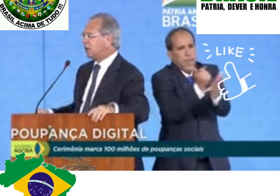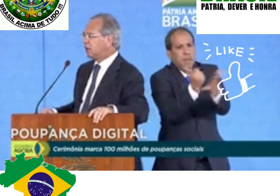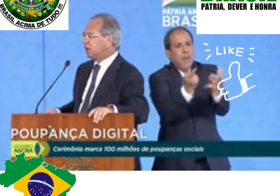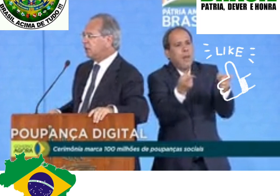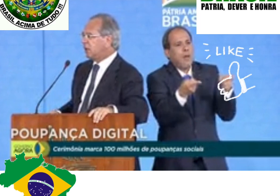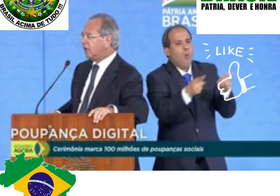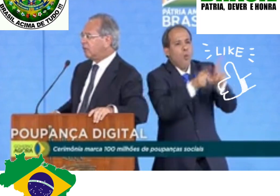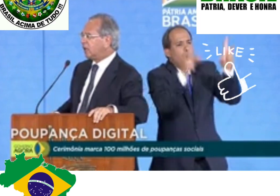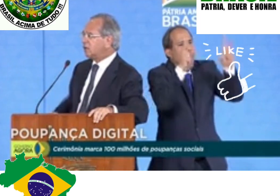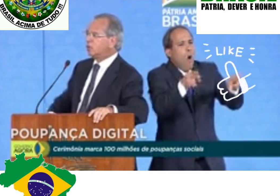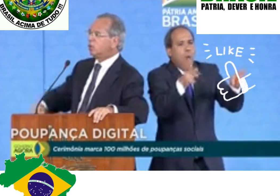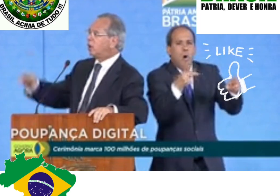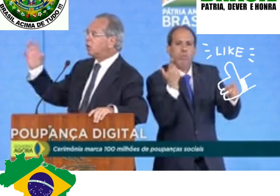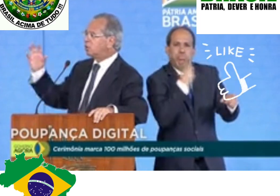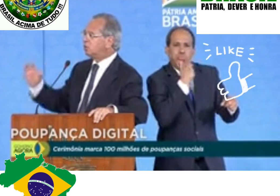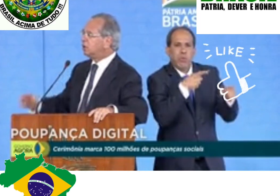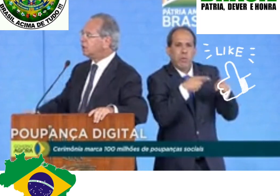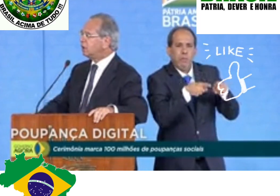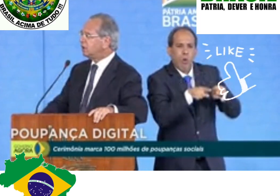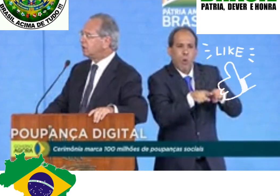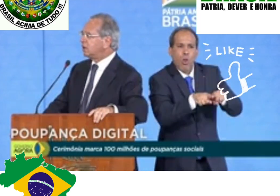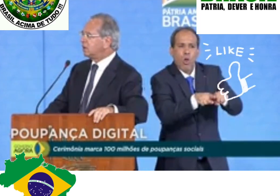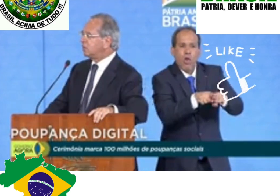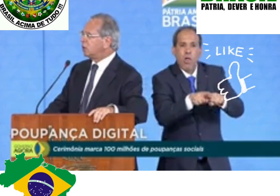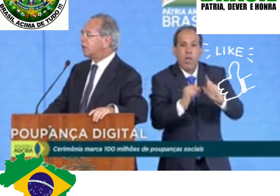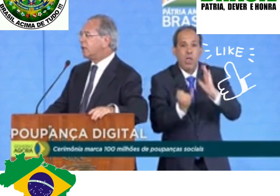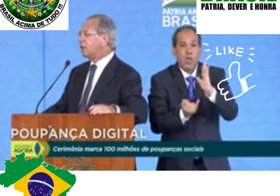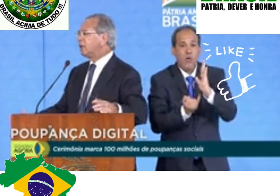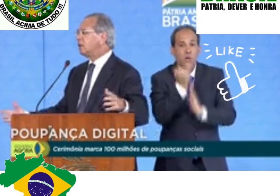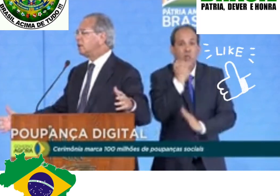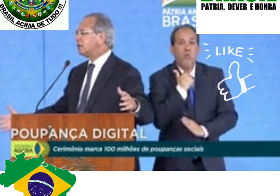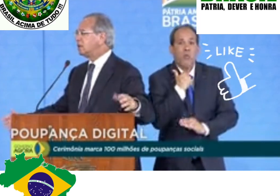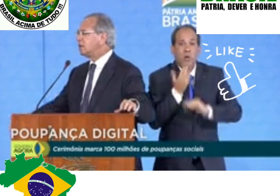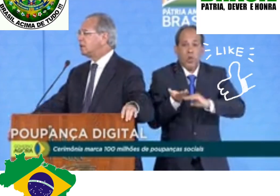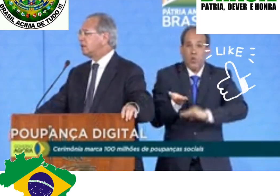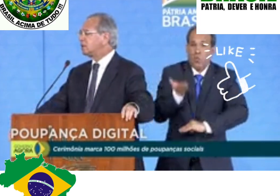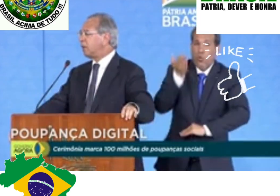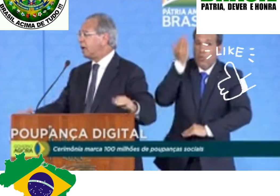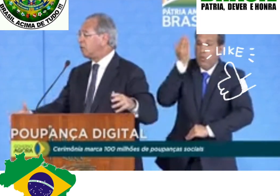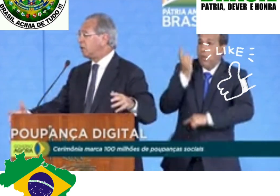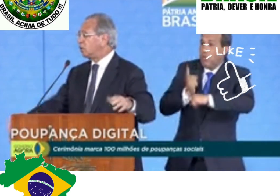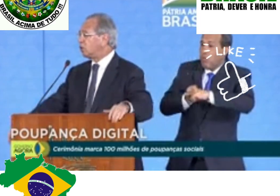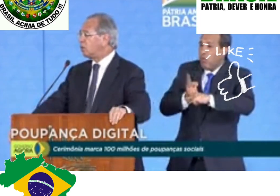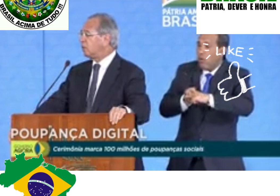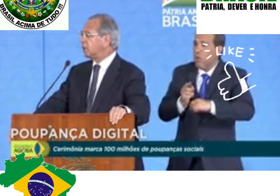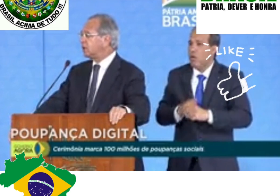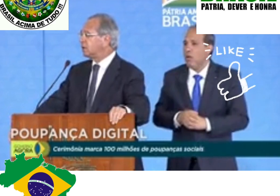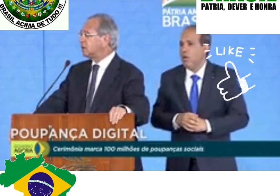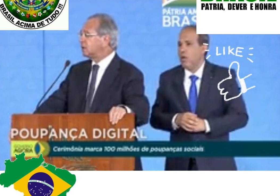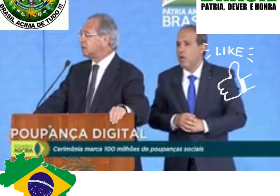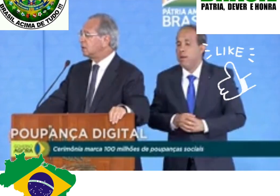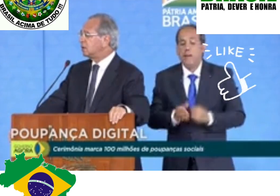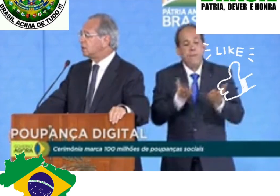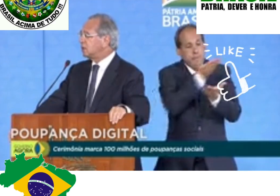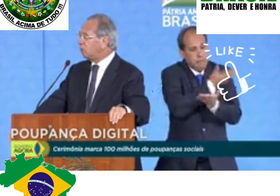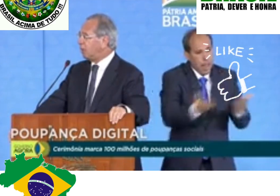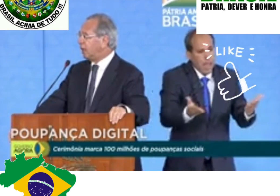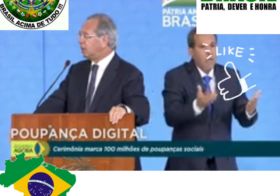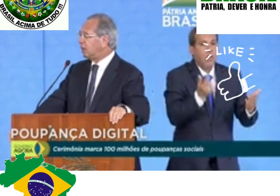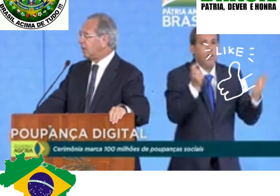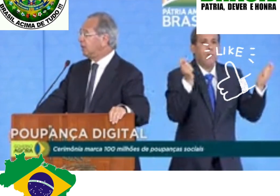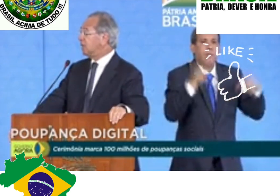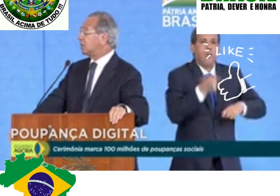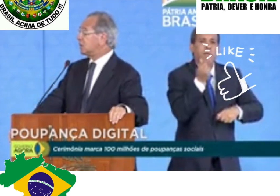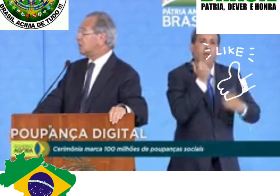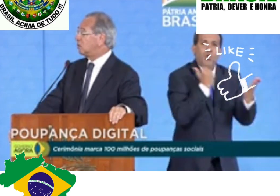trabalhando. A inflação não pode subir, porque eles perdem o valor de compra da